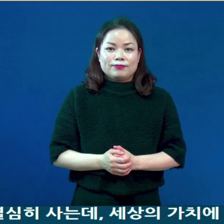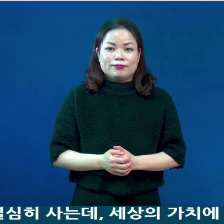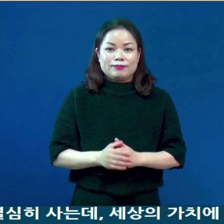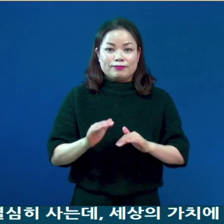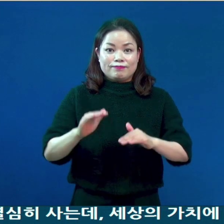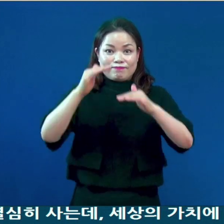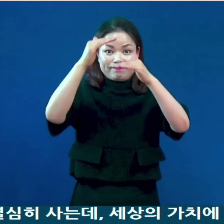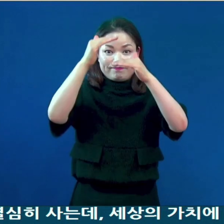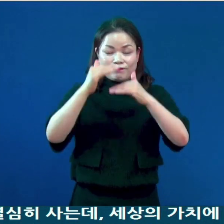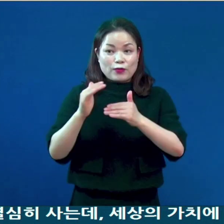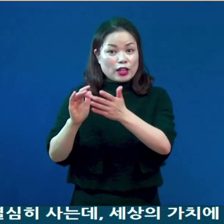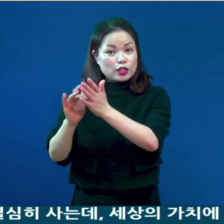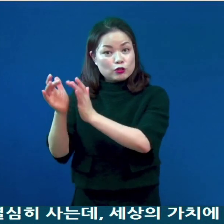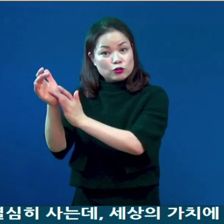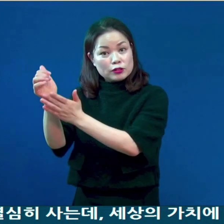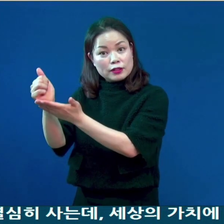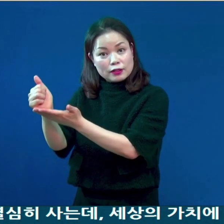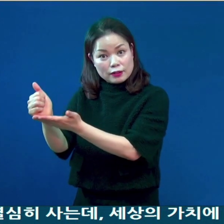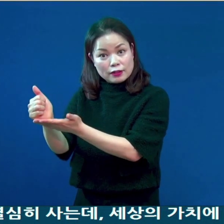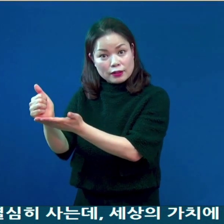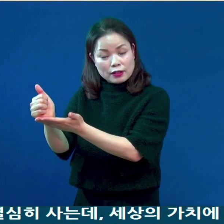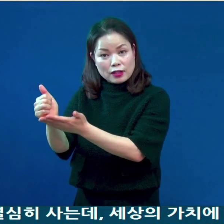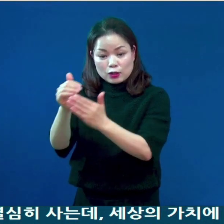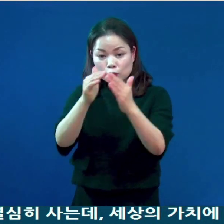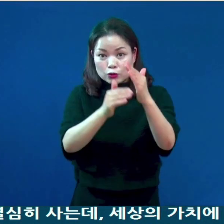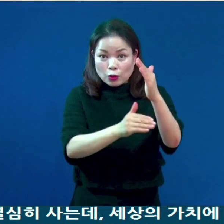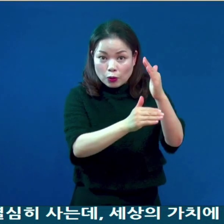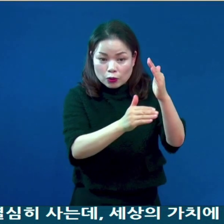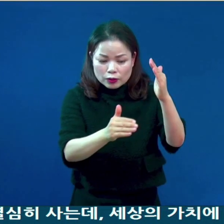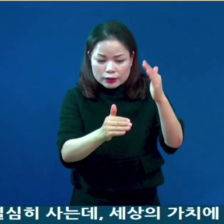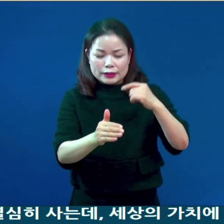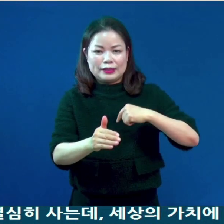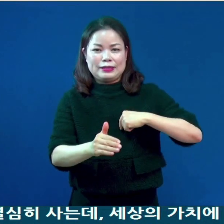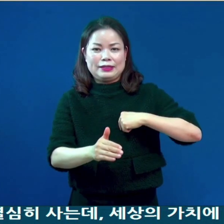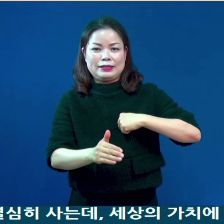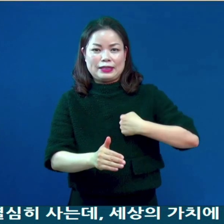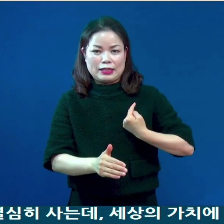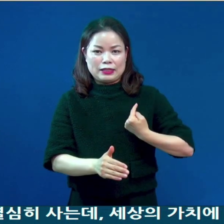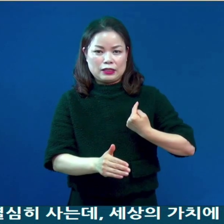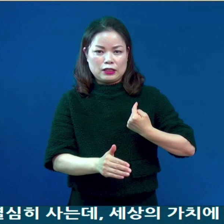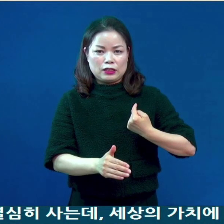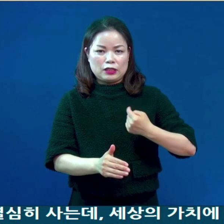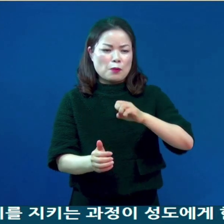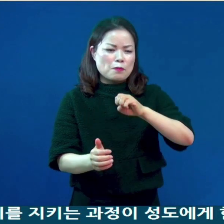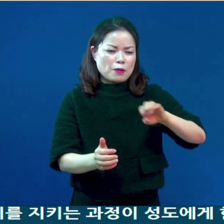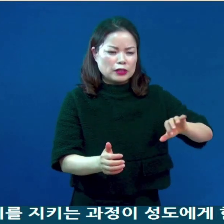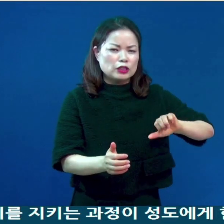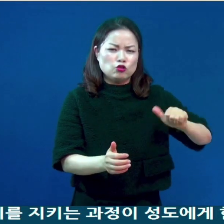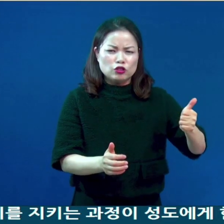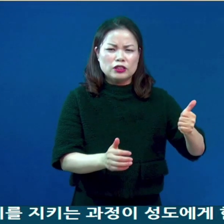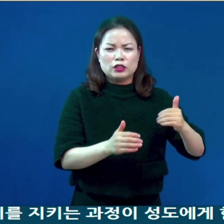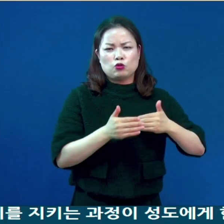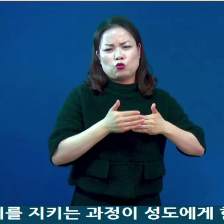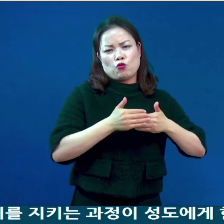오늘 본문은 예수님께서 성도가 자기를 죽이는 과정을